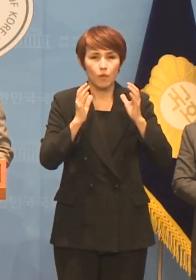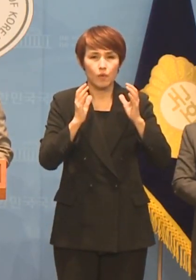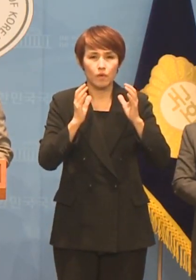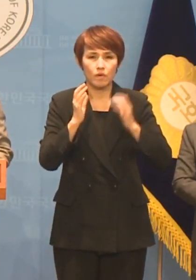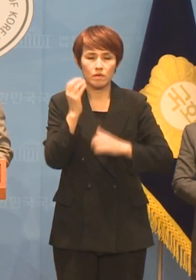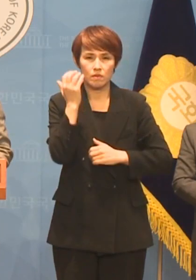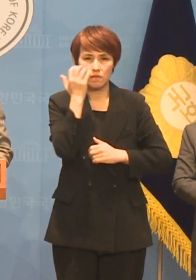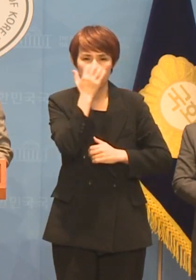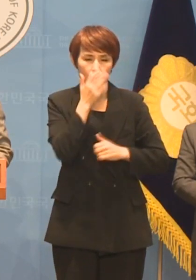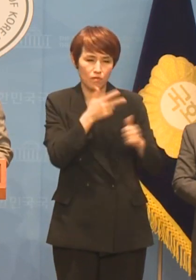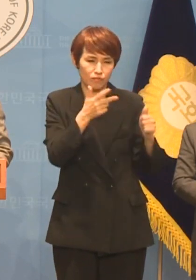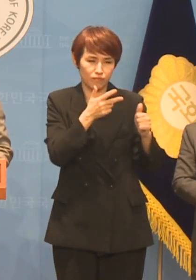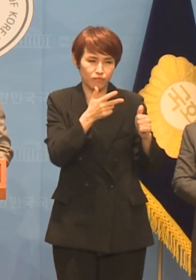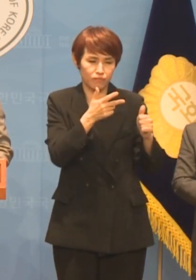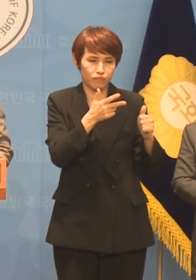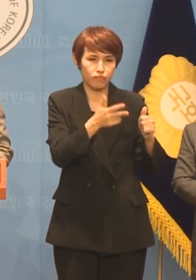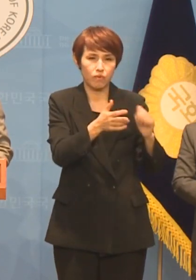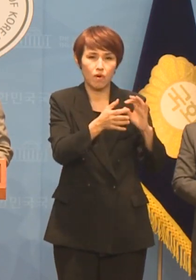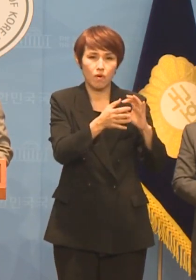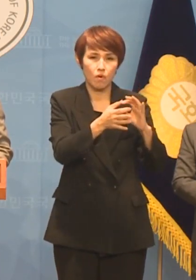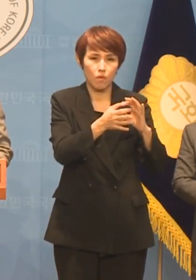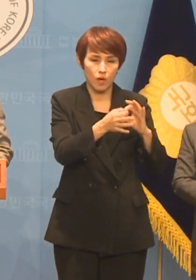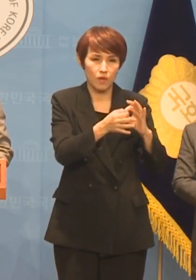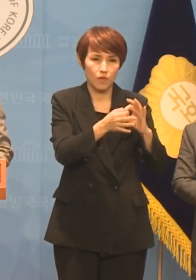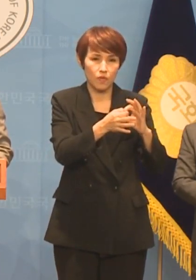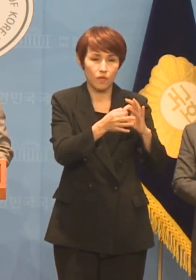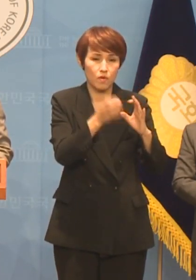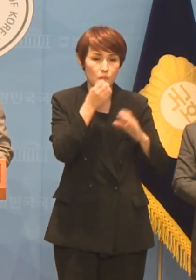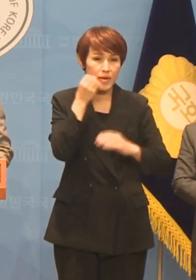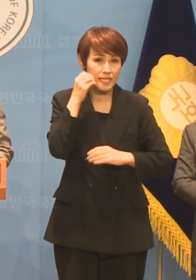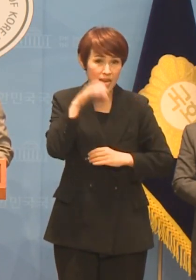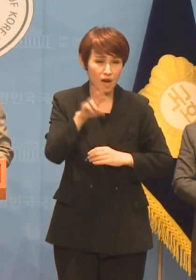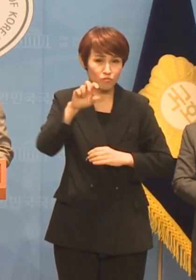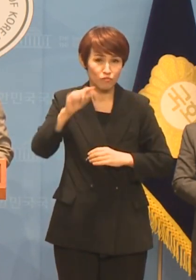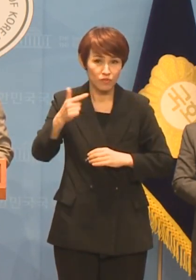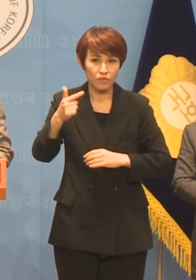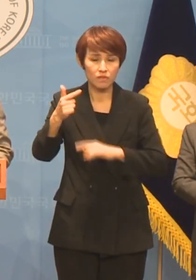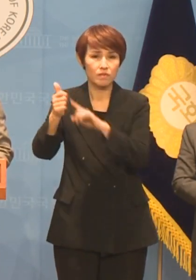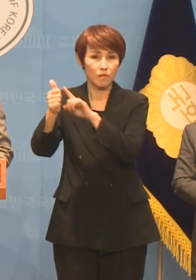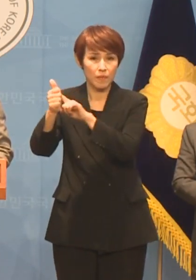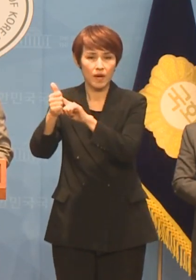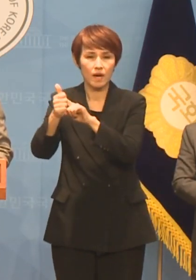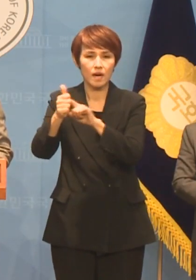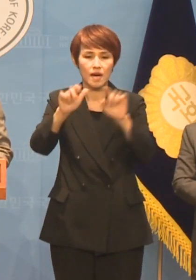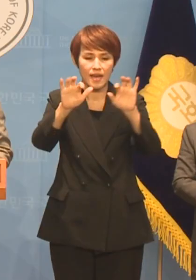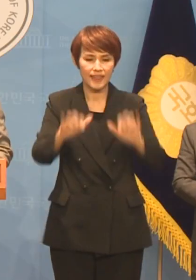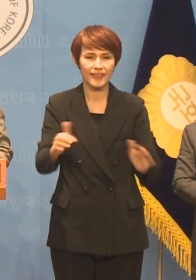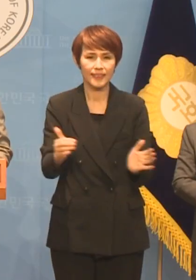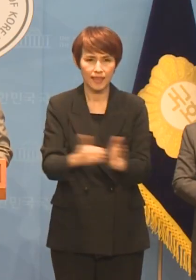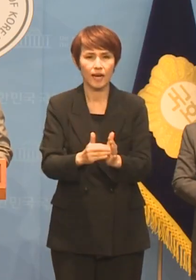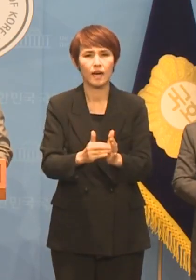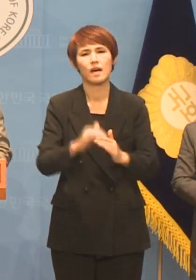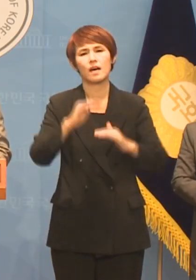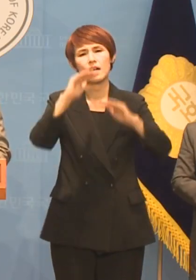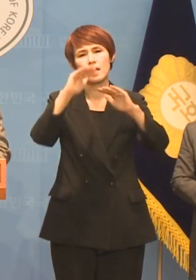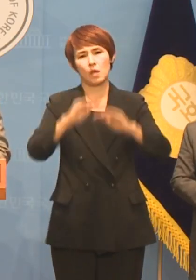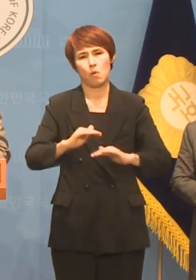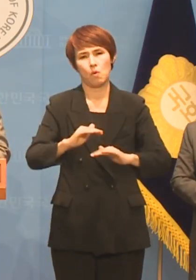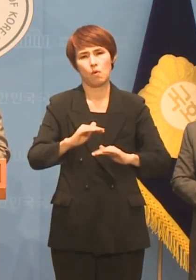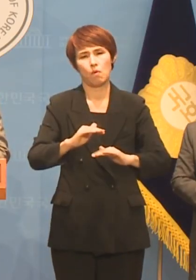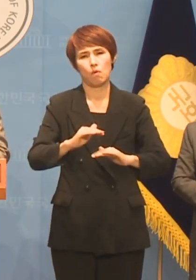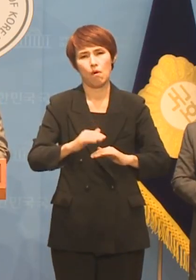성착취 사이트에 문영배 재판관이 댓글을 달았다는 등의 정말